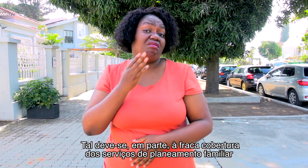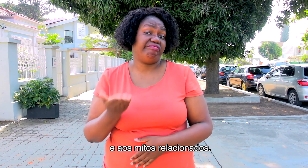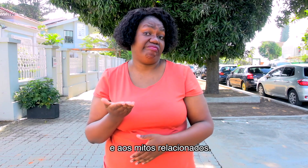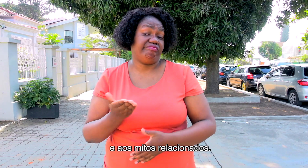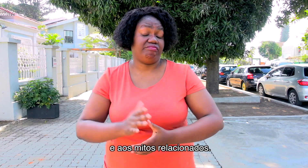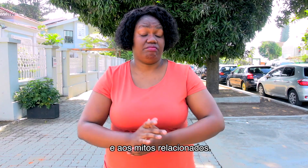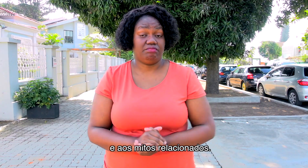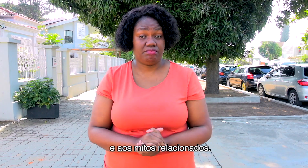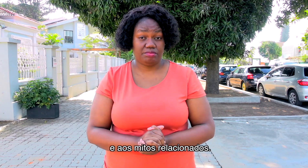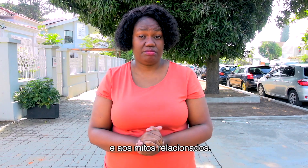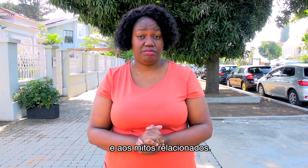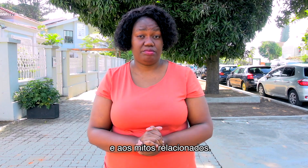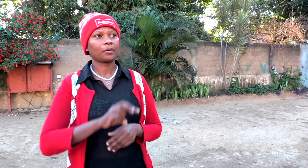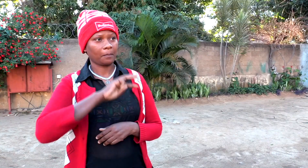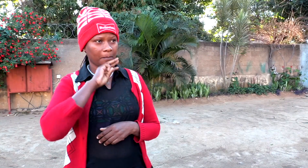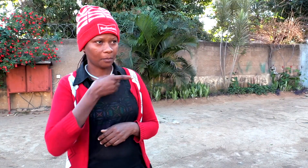familiar e aos mitos relacionados.